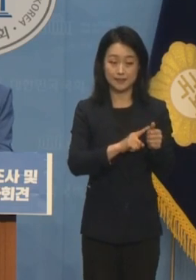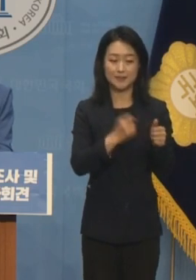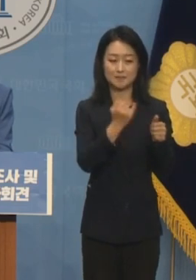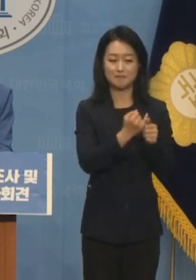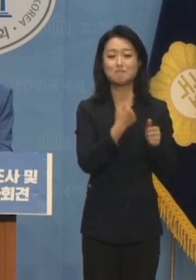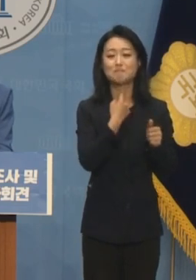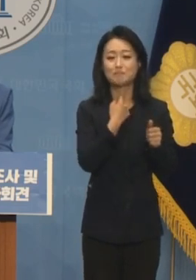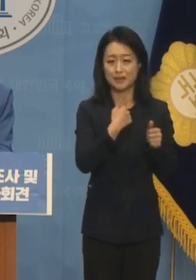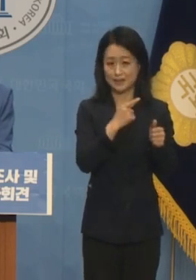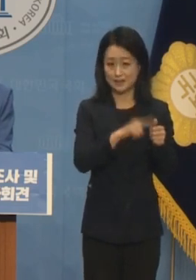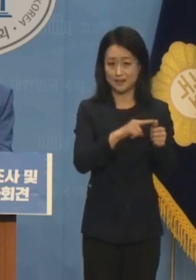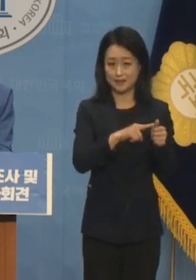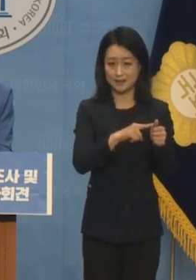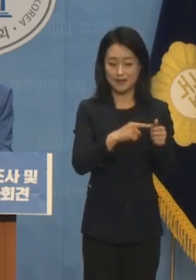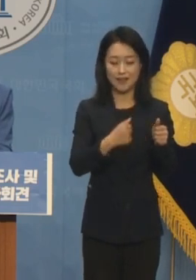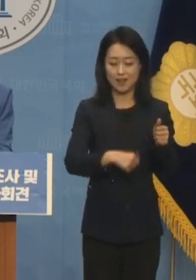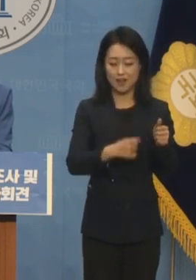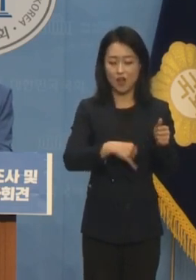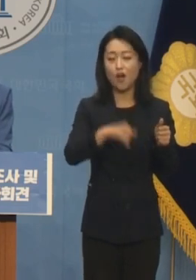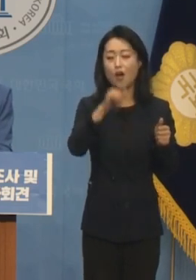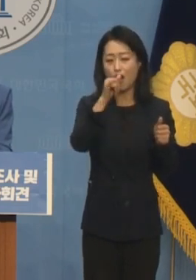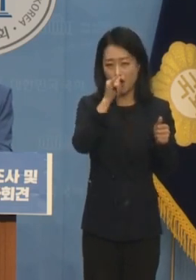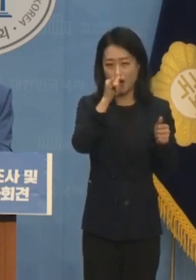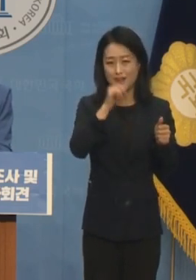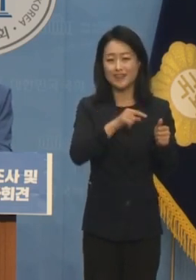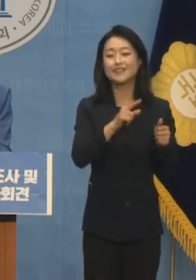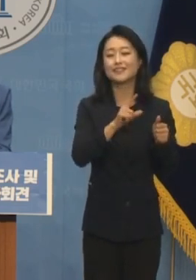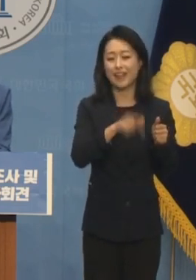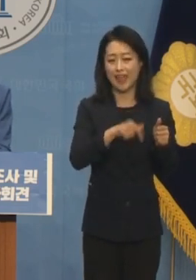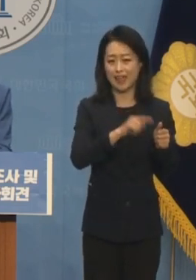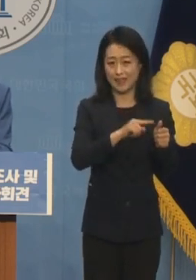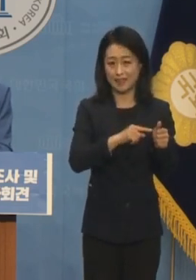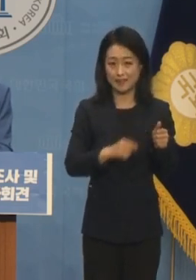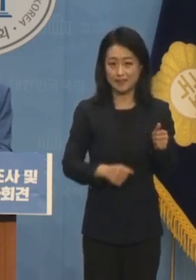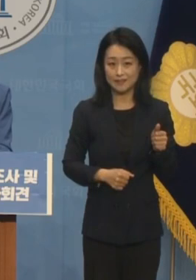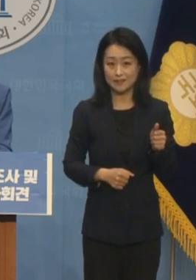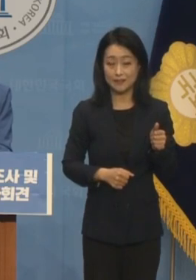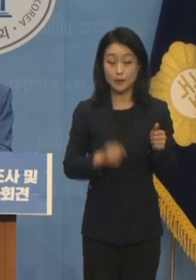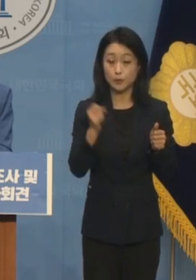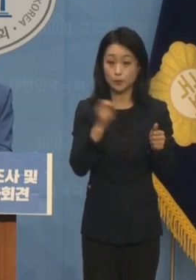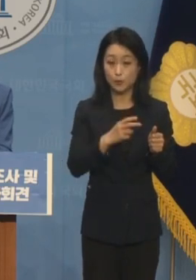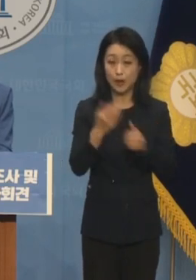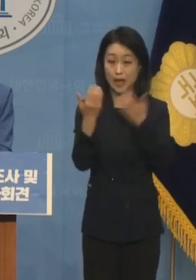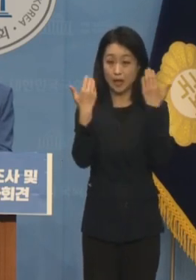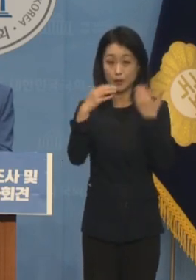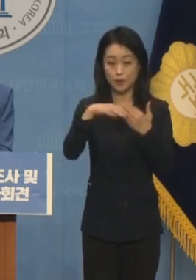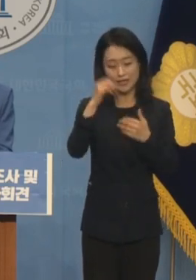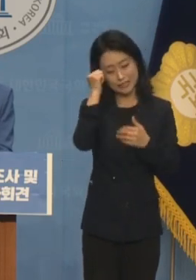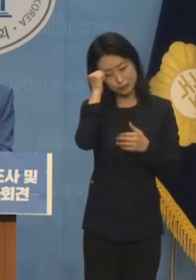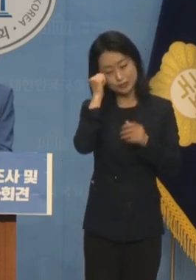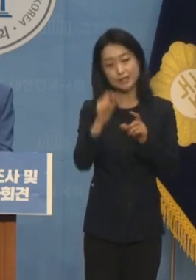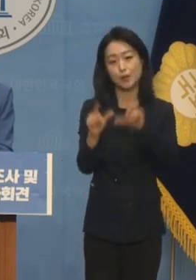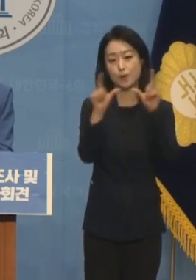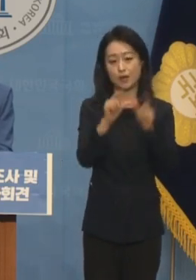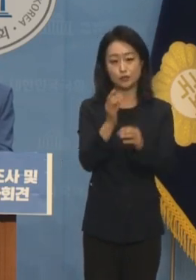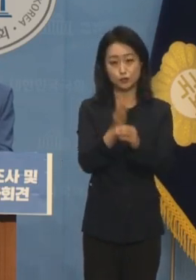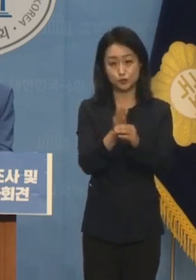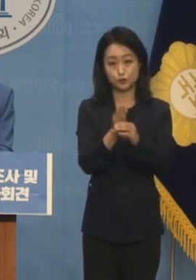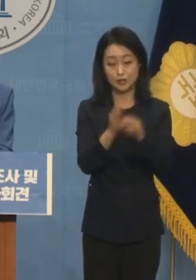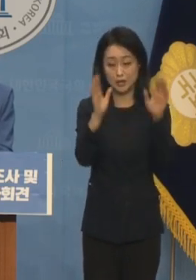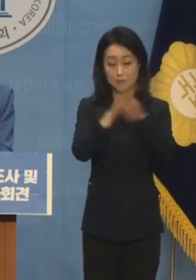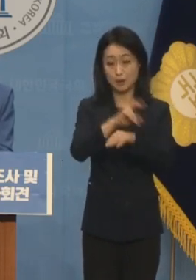유부남이었고 자녀도 있었던 것으로 알려졌습니다. 당시 학교는 기숙사 생활을 했었고